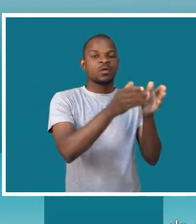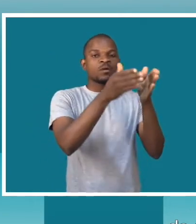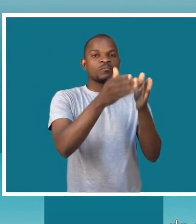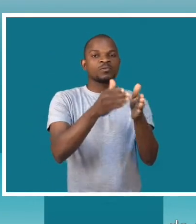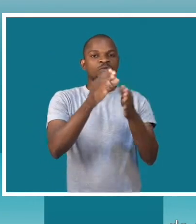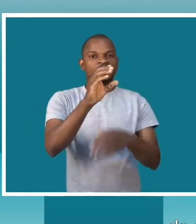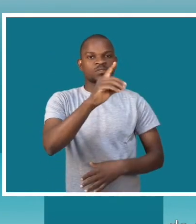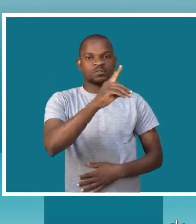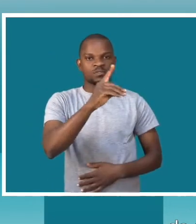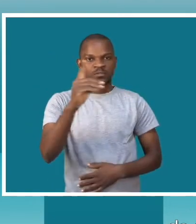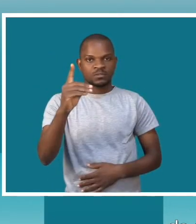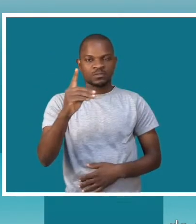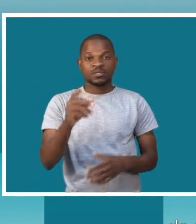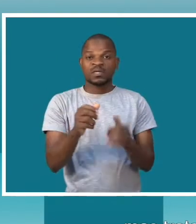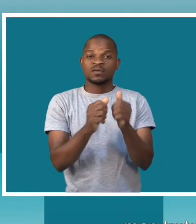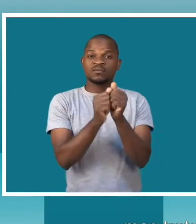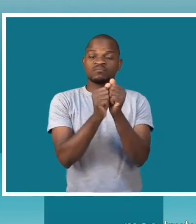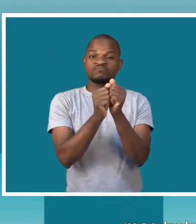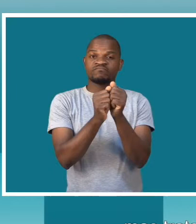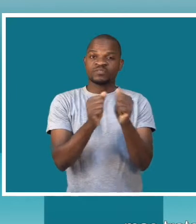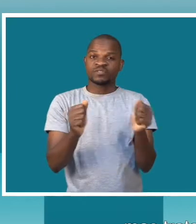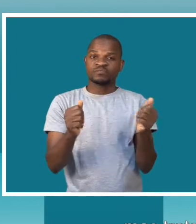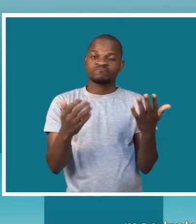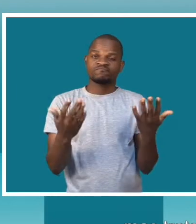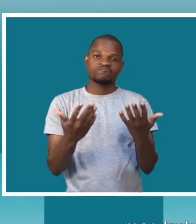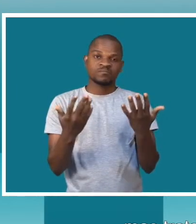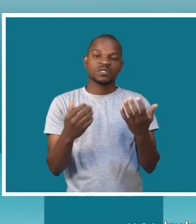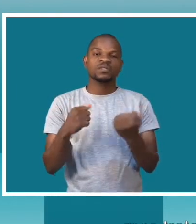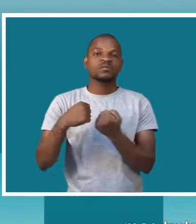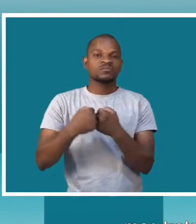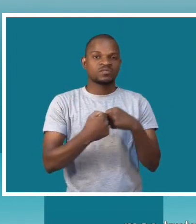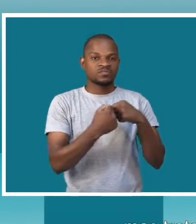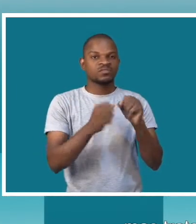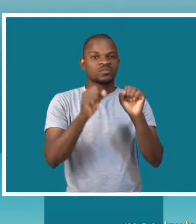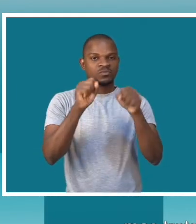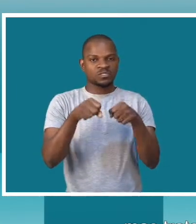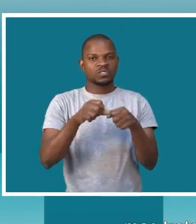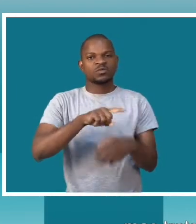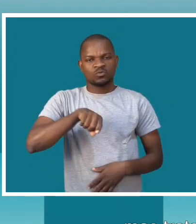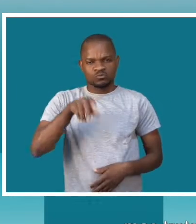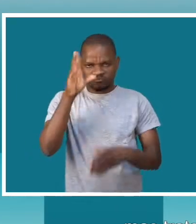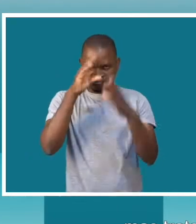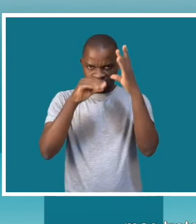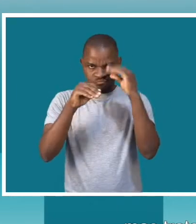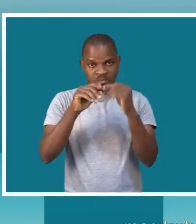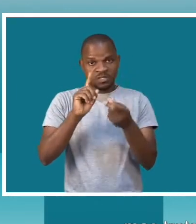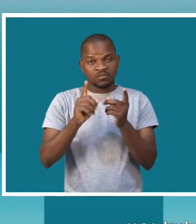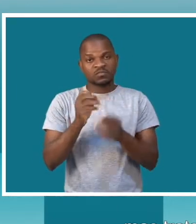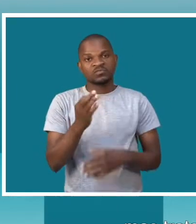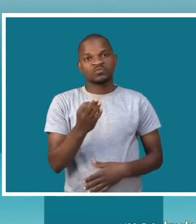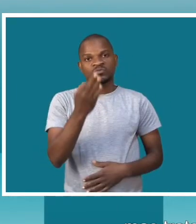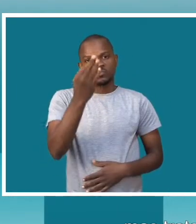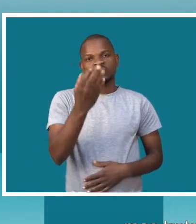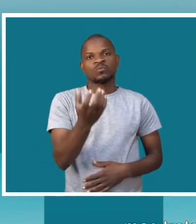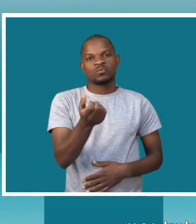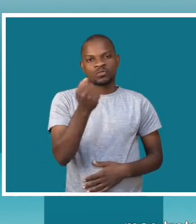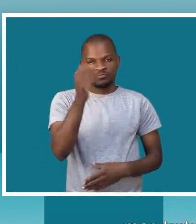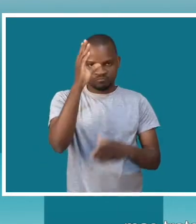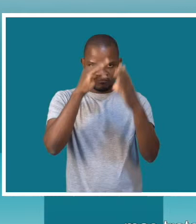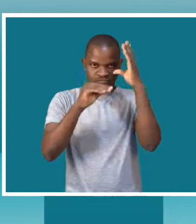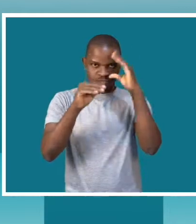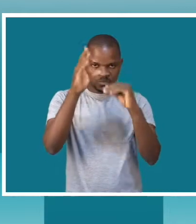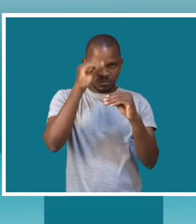necessidade de especiais, mas como é um desafio aprendizado, tudo com o tempo nós podemos